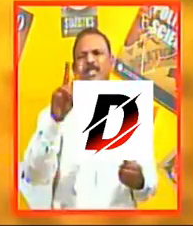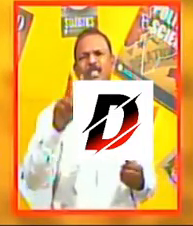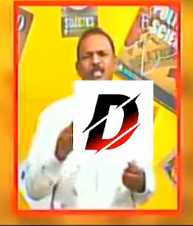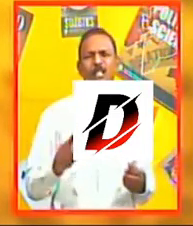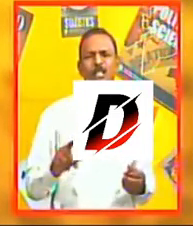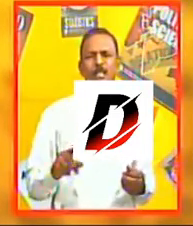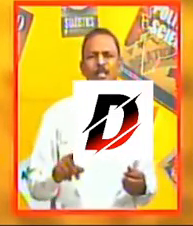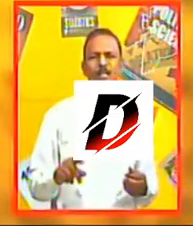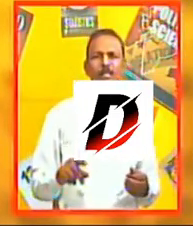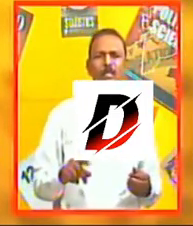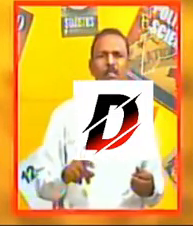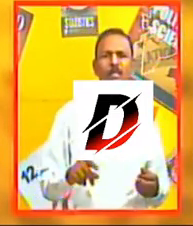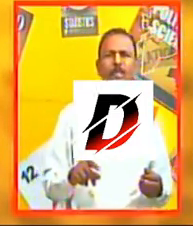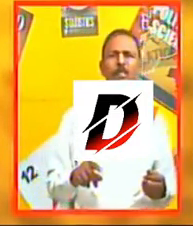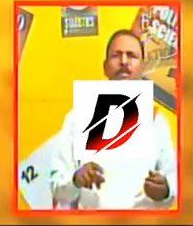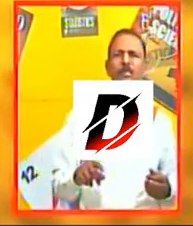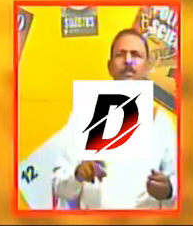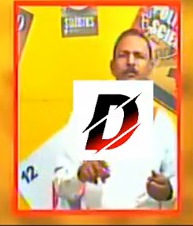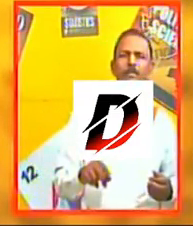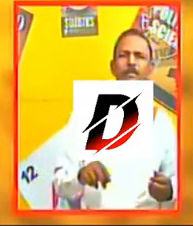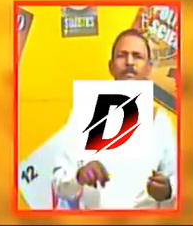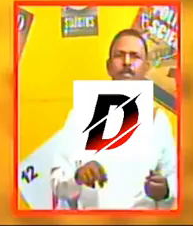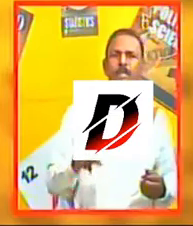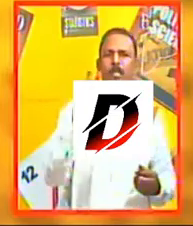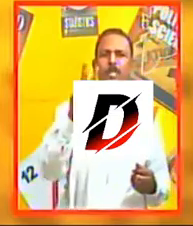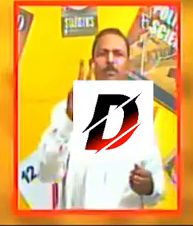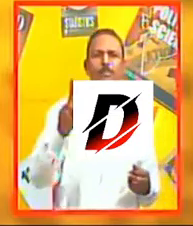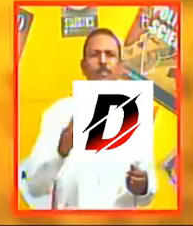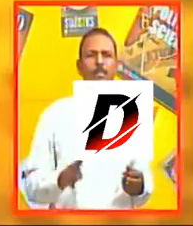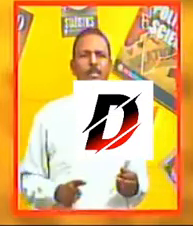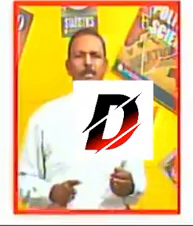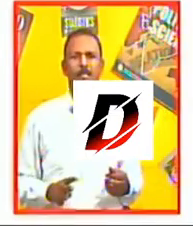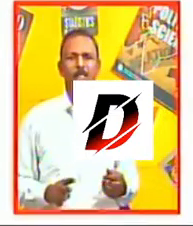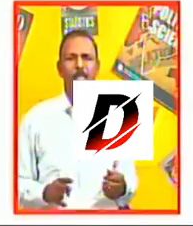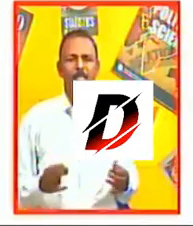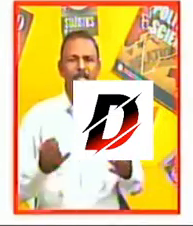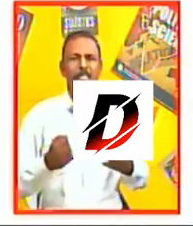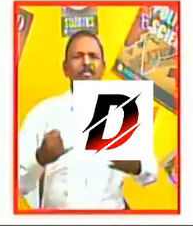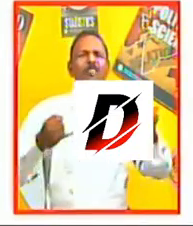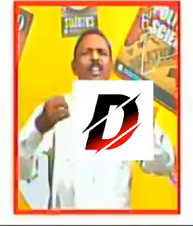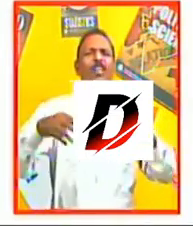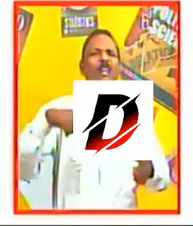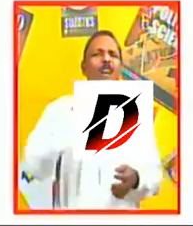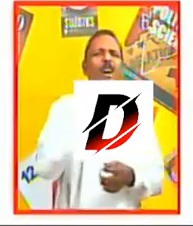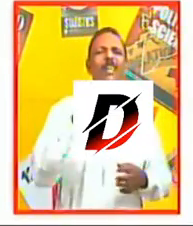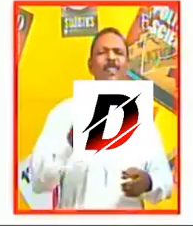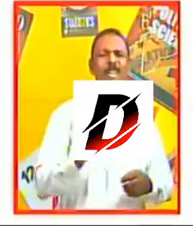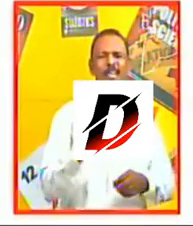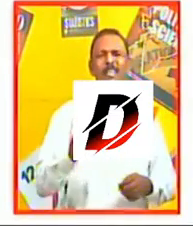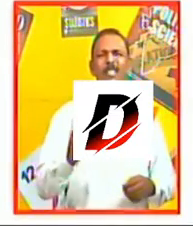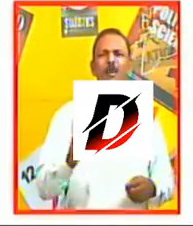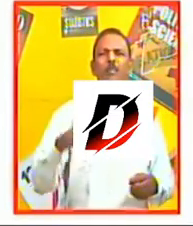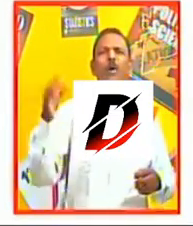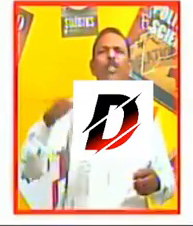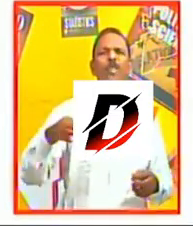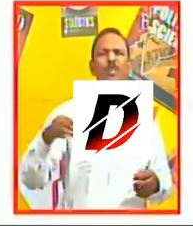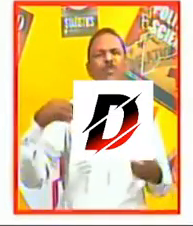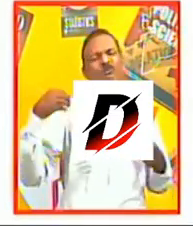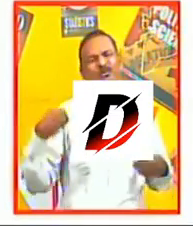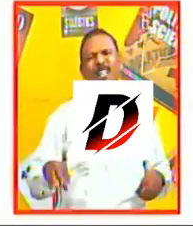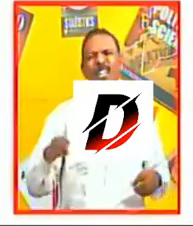மதிப்பெண்கள் வினா. இது புக் பேக் செல்லது கேட்கக்கூடிய வினா. இரண்டு மதிப்பெண்கள் இந்திய காலநிலையை பாதிக்கும்